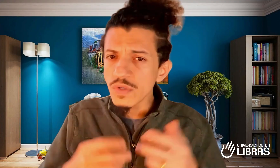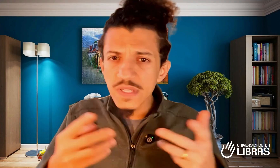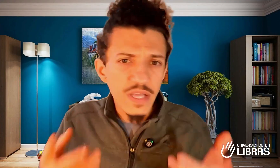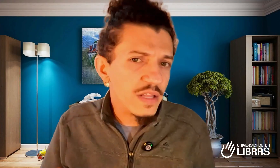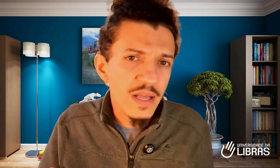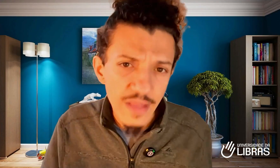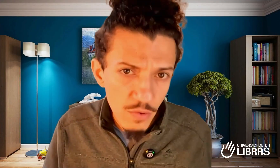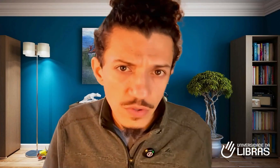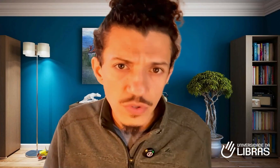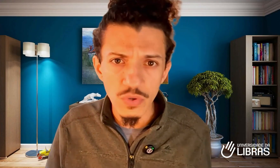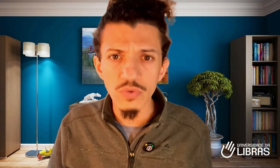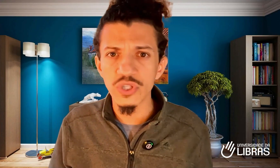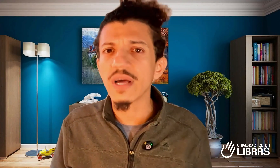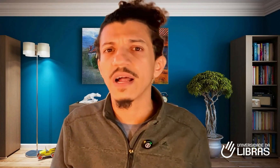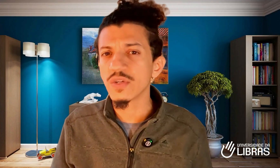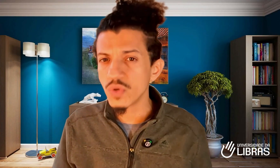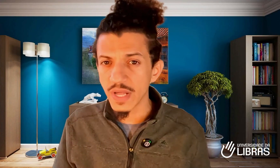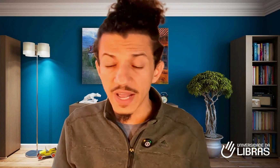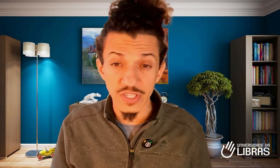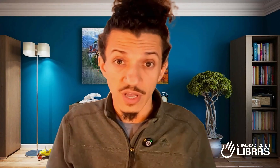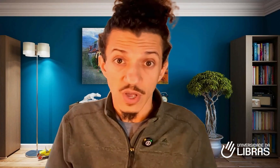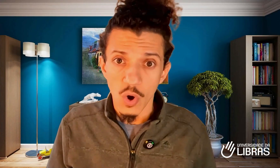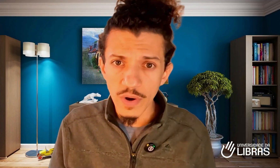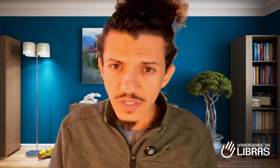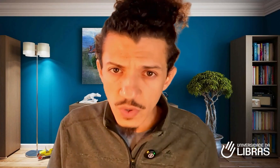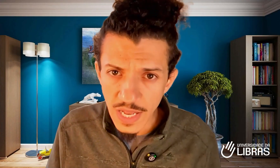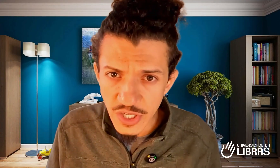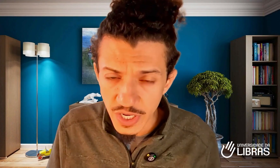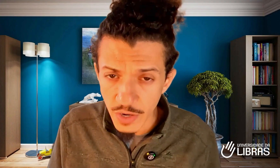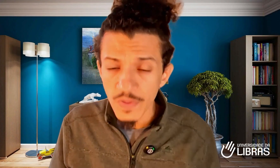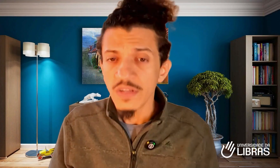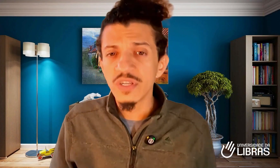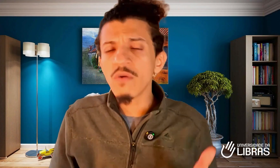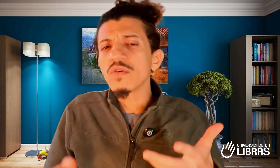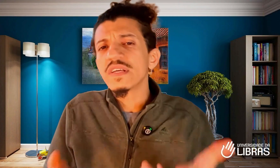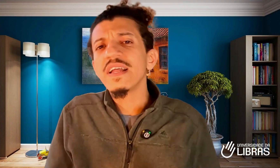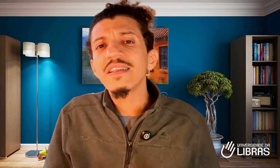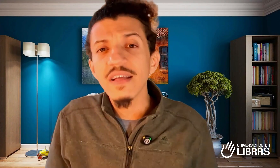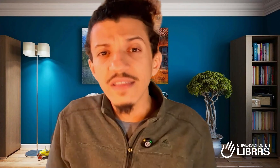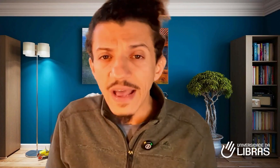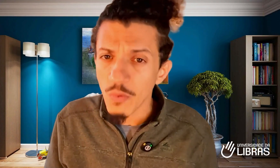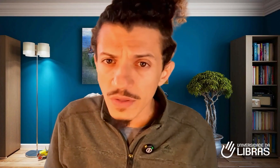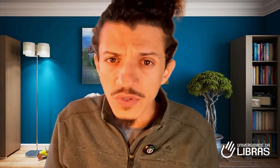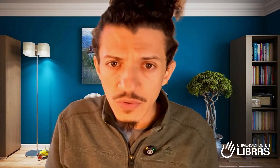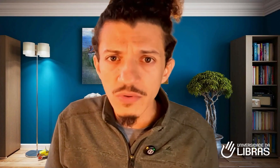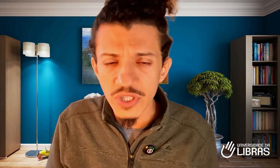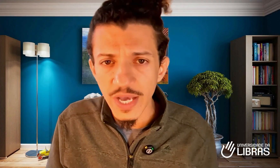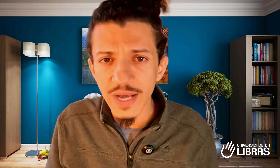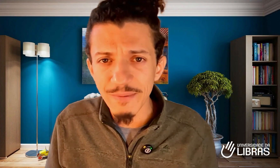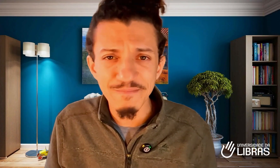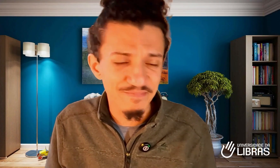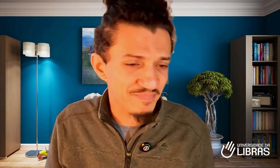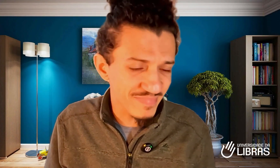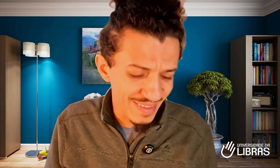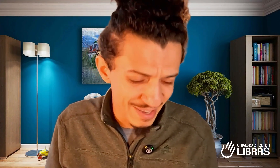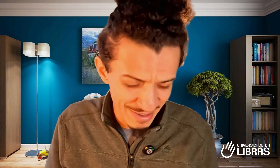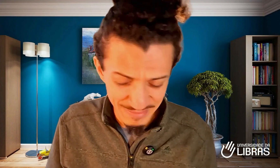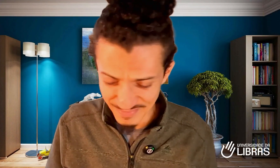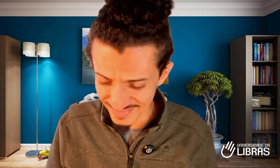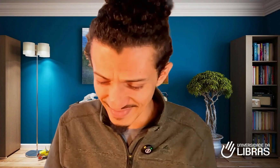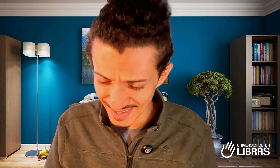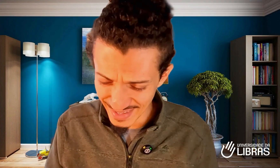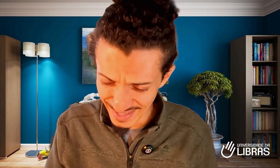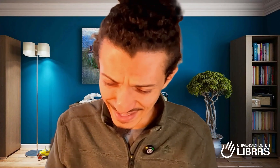não conseguir entender quando o surdo chega lá na sua igreja ou na sua religião, de não conseguir entender quando o surdo chega